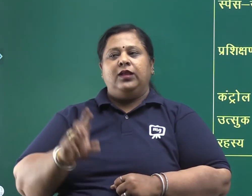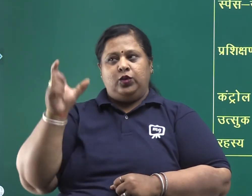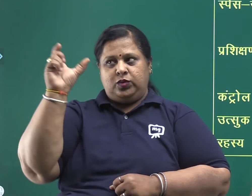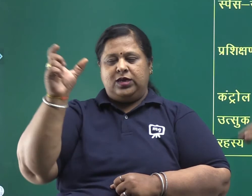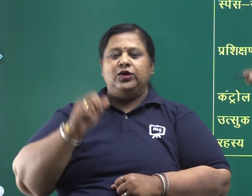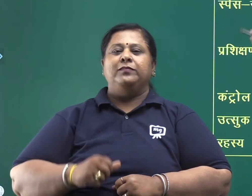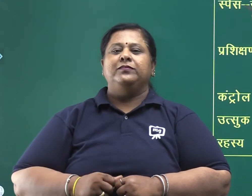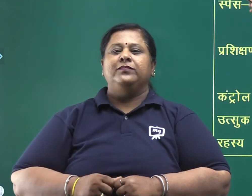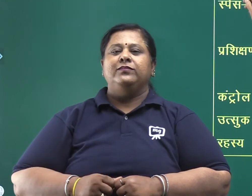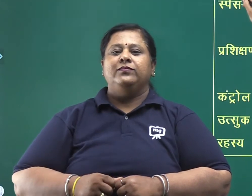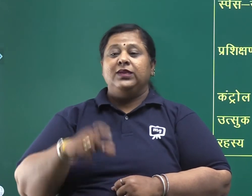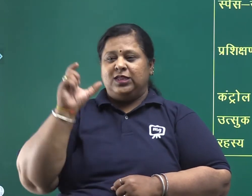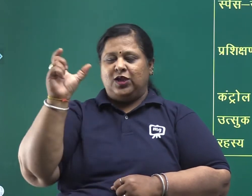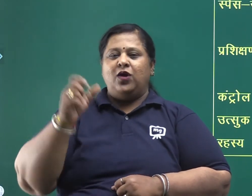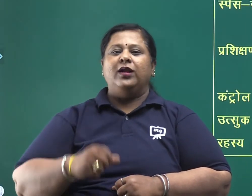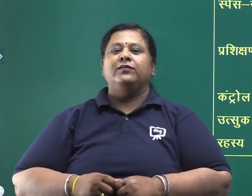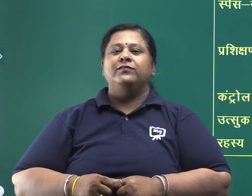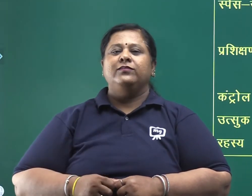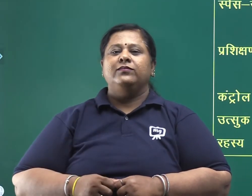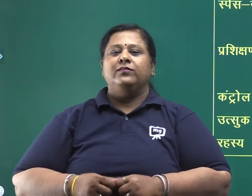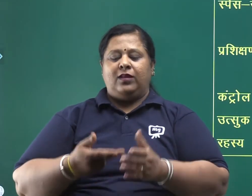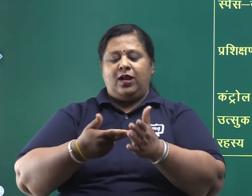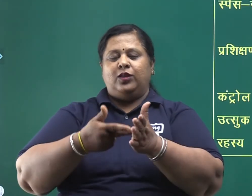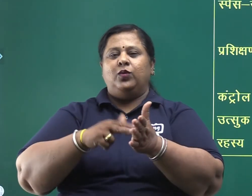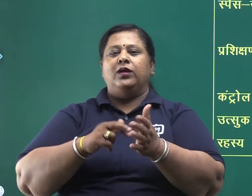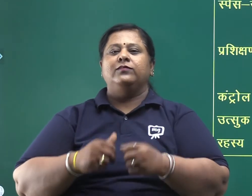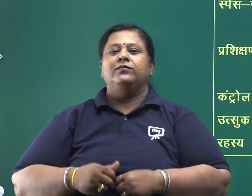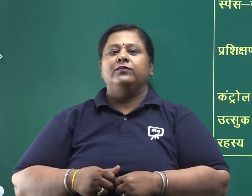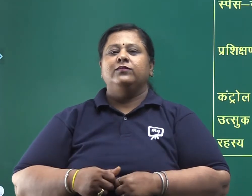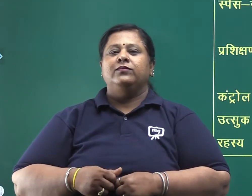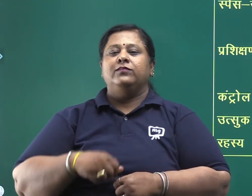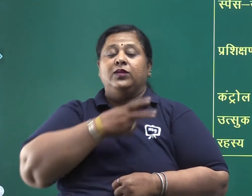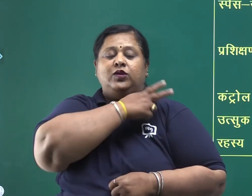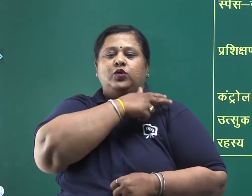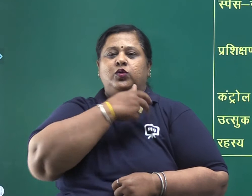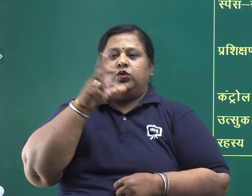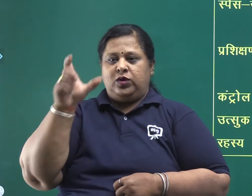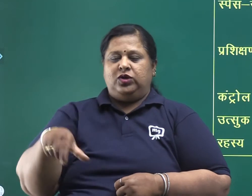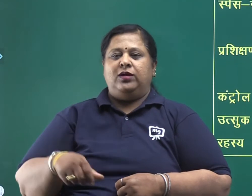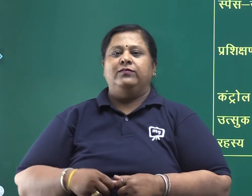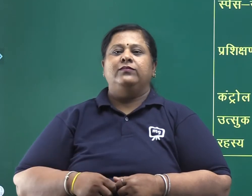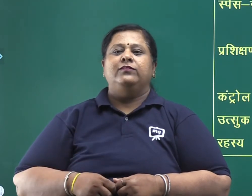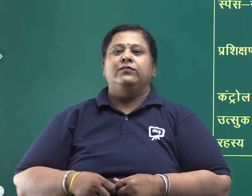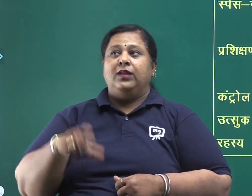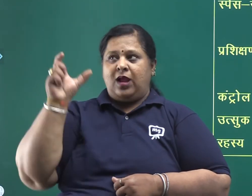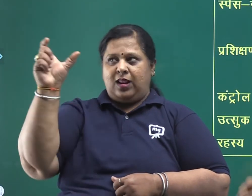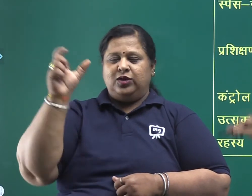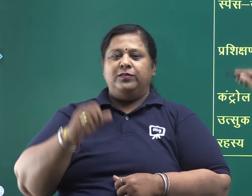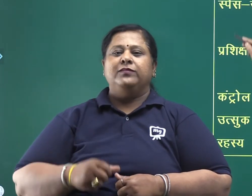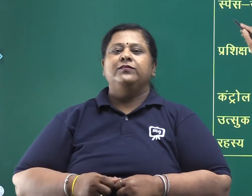दूसरा शब्द सिक्योरिटी। अर्थ होगा सुरक्षा। अगला